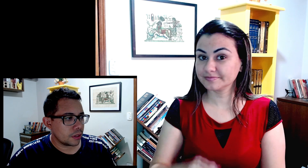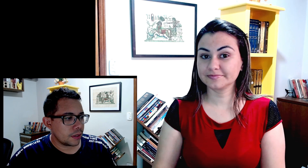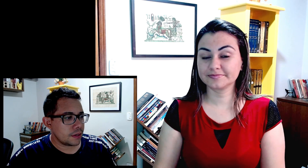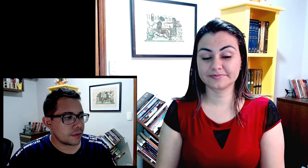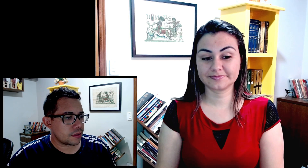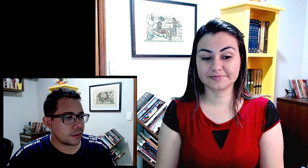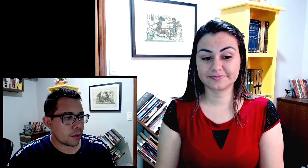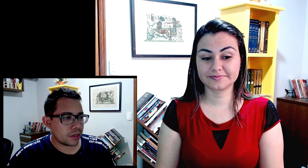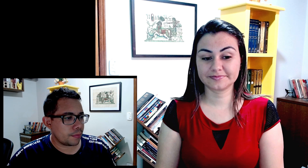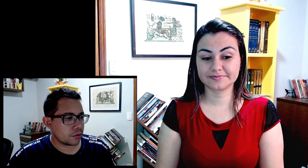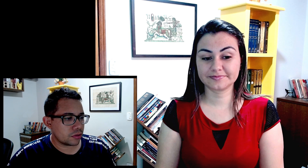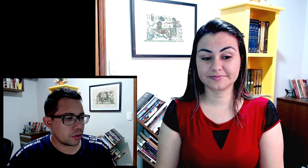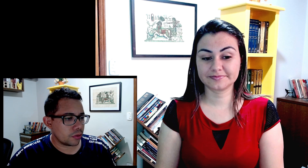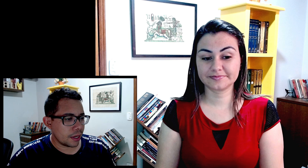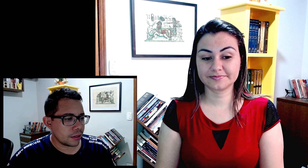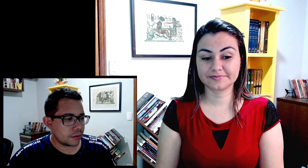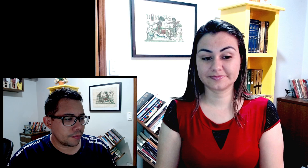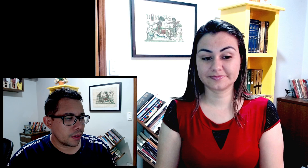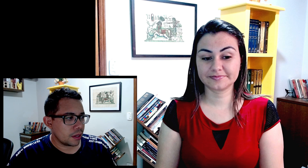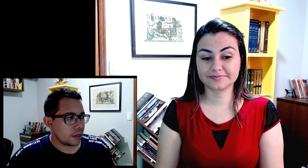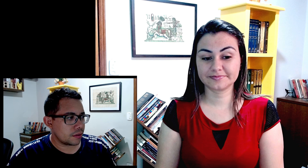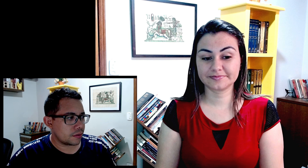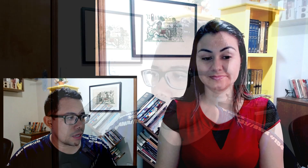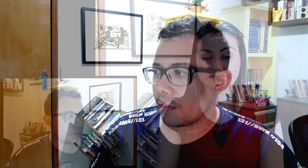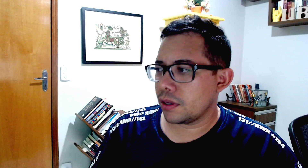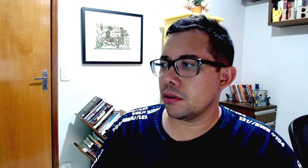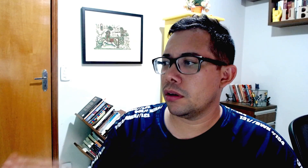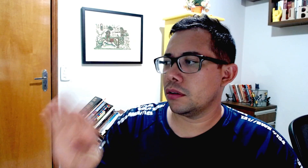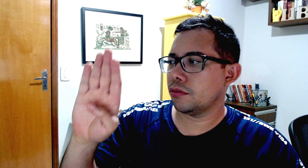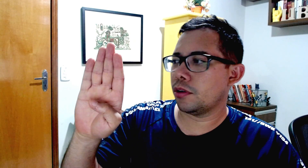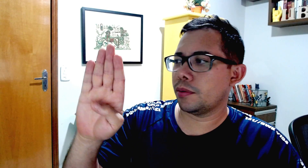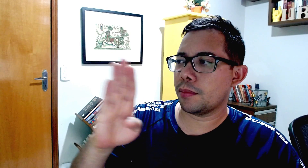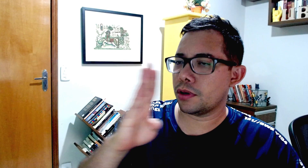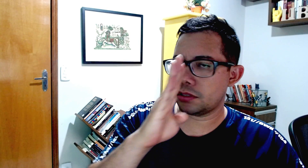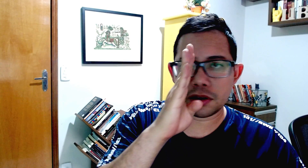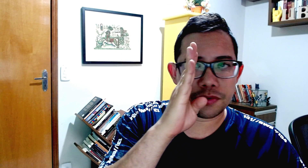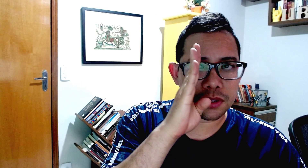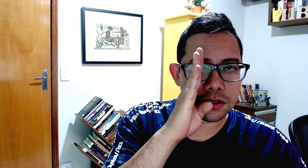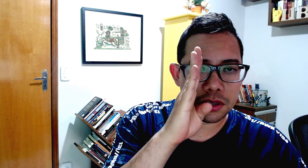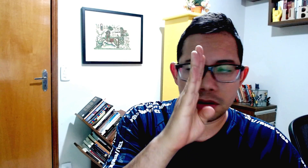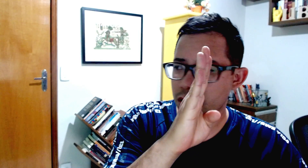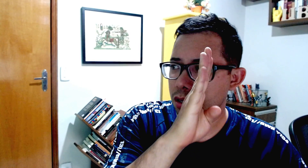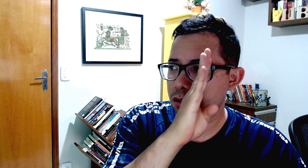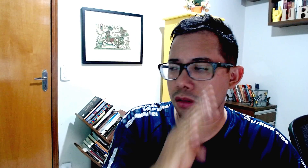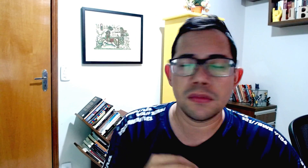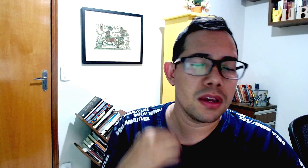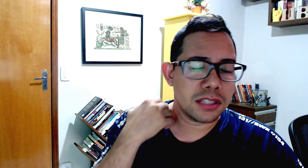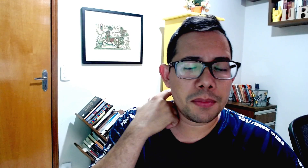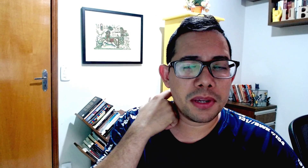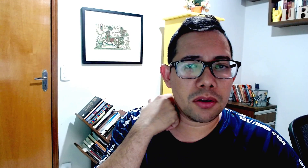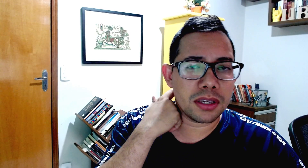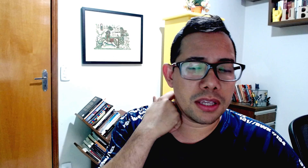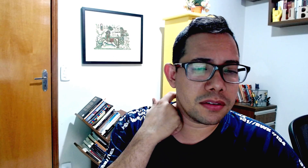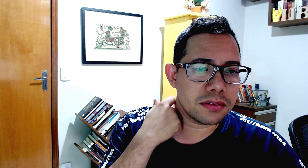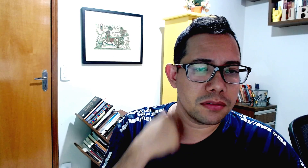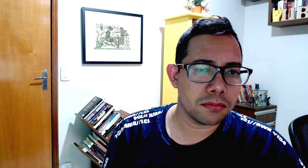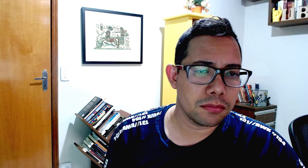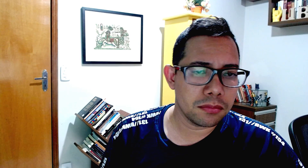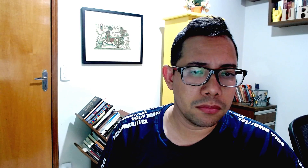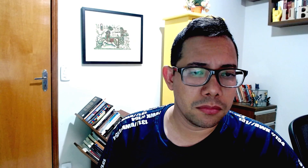E esse sinal aqui, pessoal, você conhece? Esse sinal aqui, ó. Dá uma mão assim, ó, faz assim e assim. Sabe que sinal que é esse?